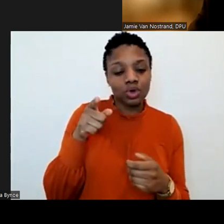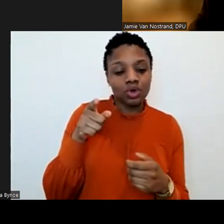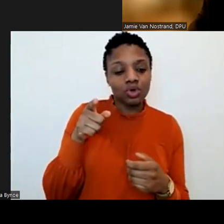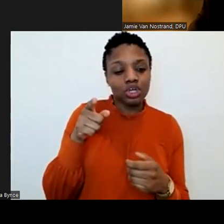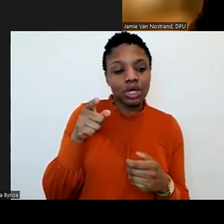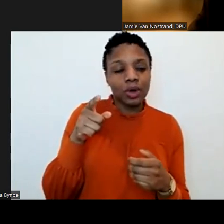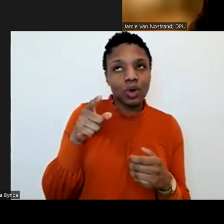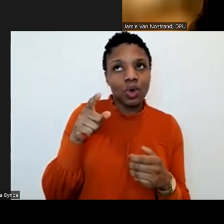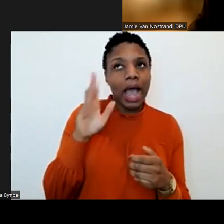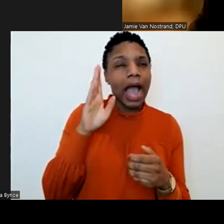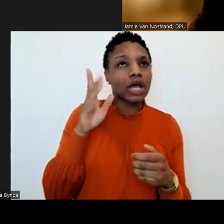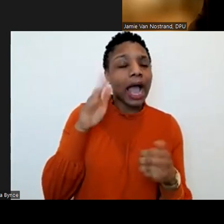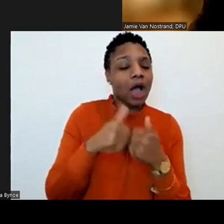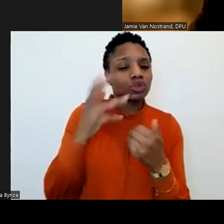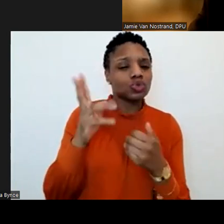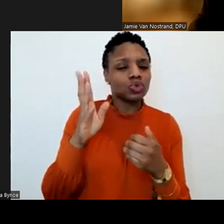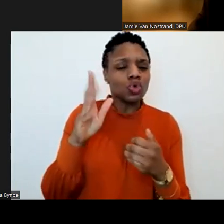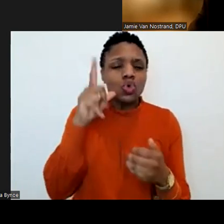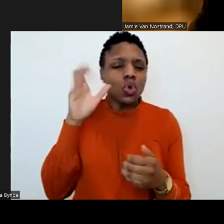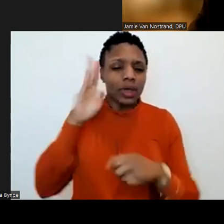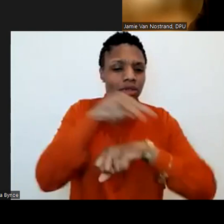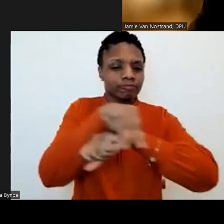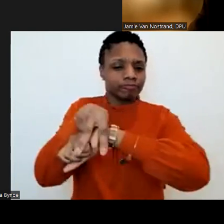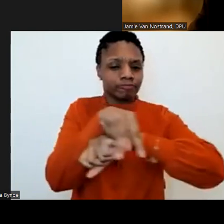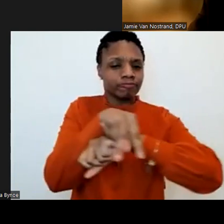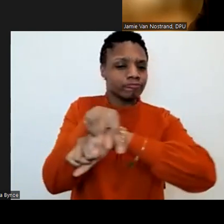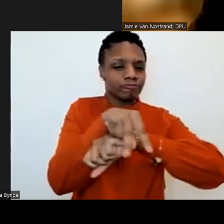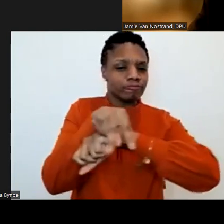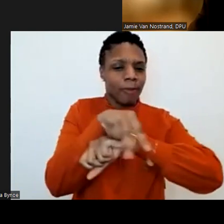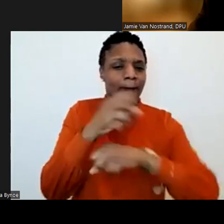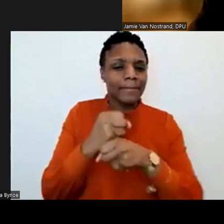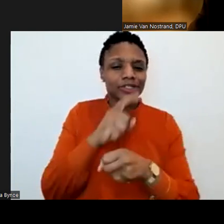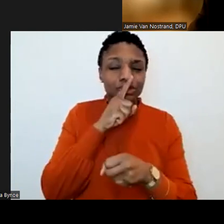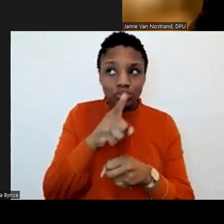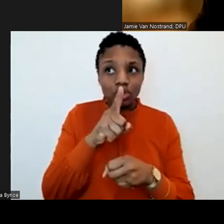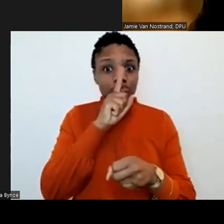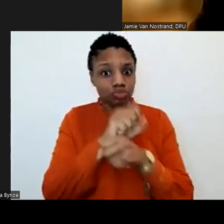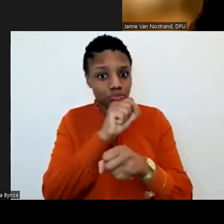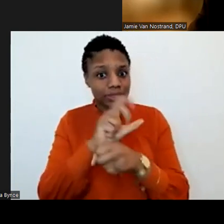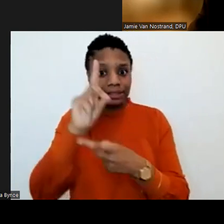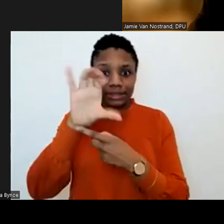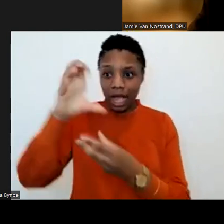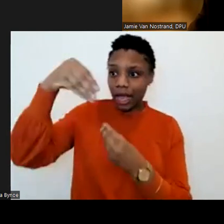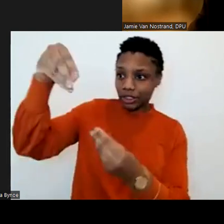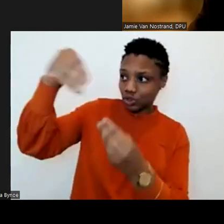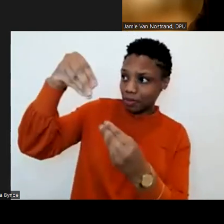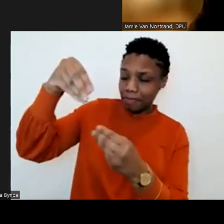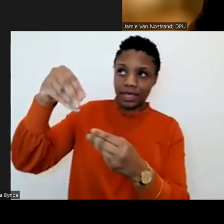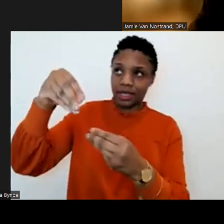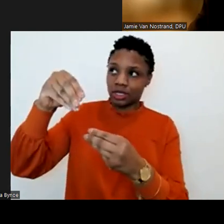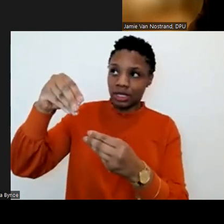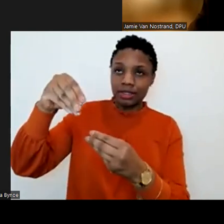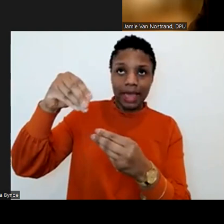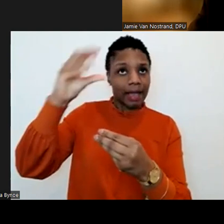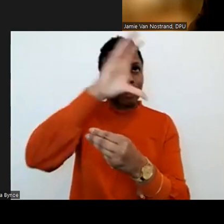compliance cuál sería Cómo se estarían eh verificando eso de que va